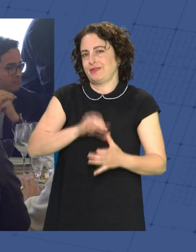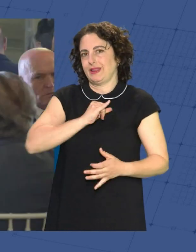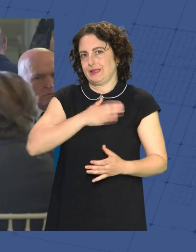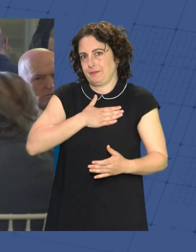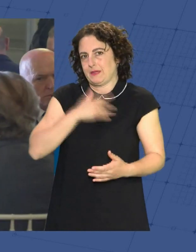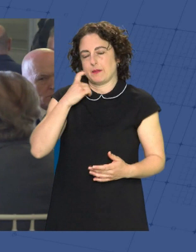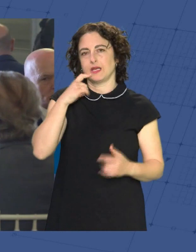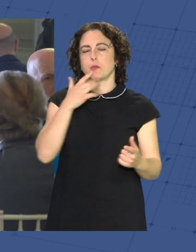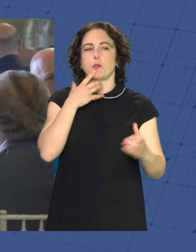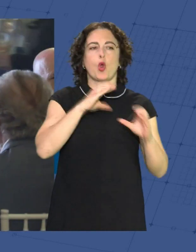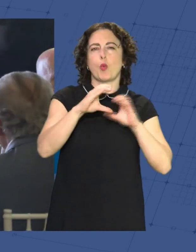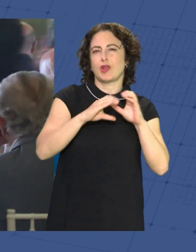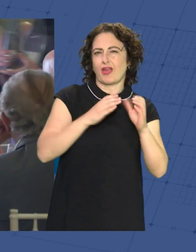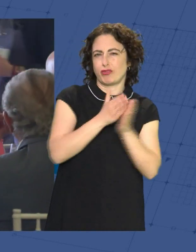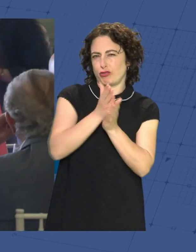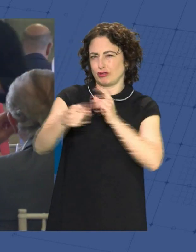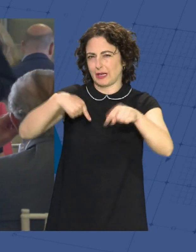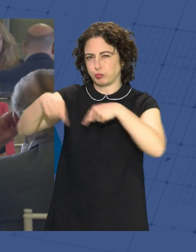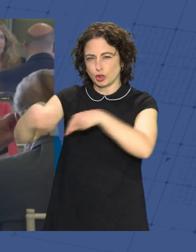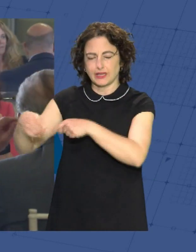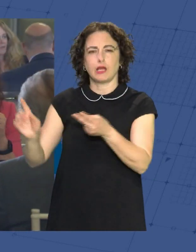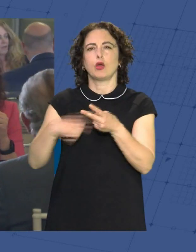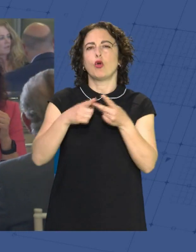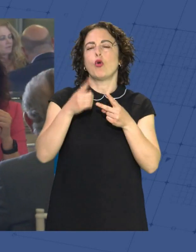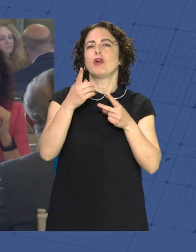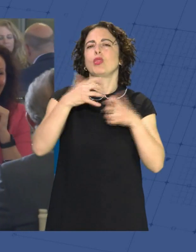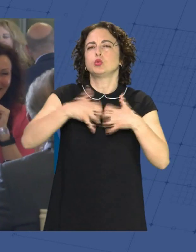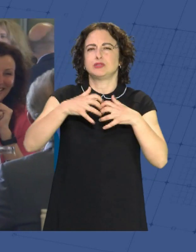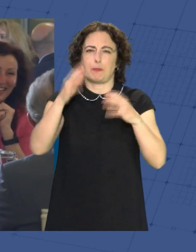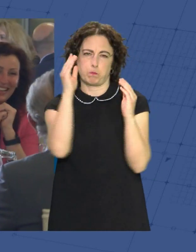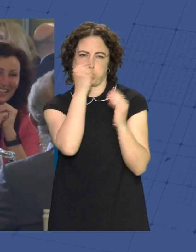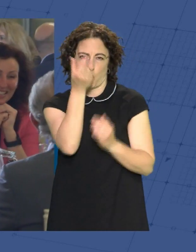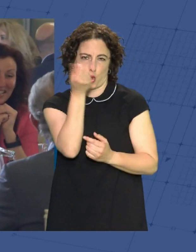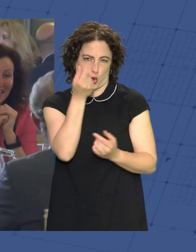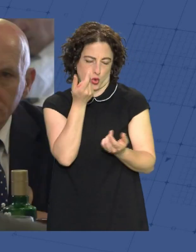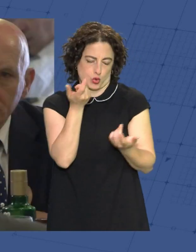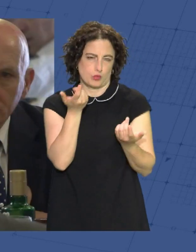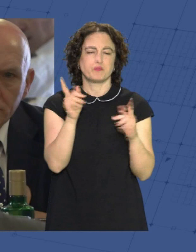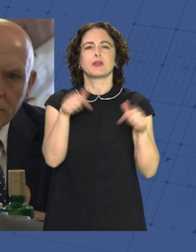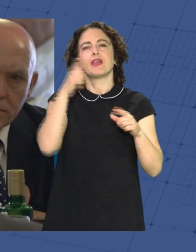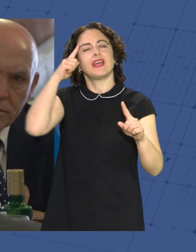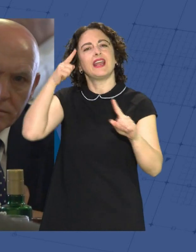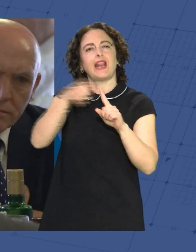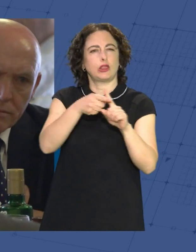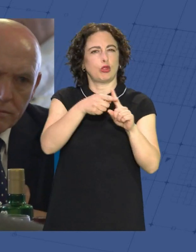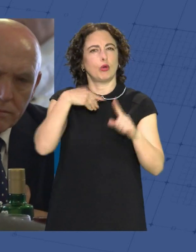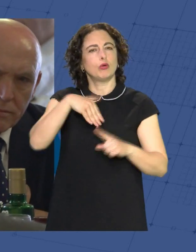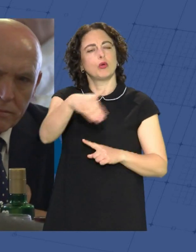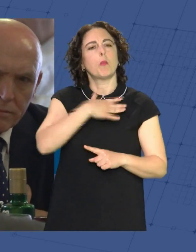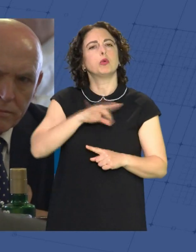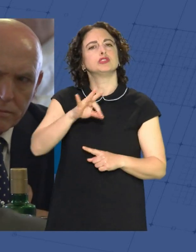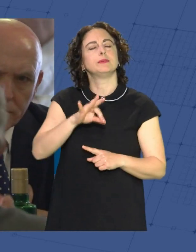comunicaciones o la baja industrialización, pero sobre todo se ha hablado de retos y posibilidades